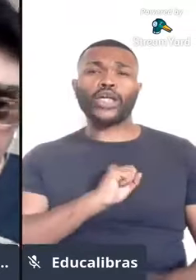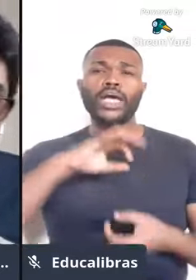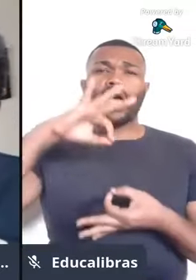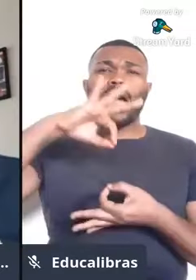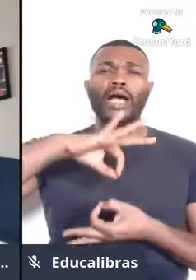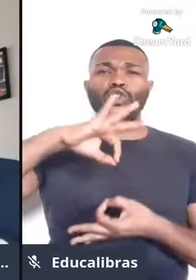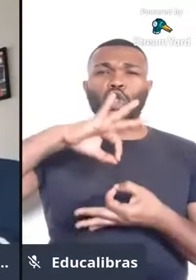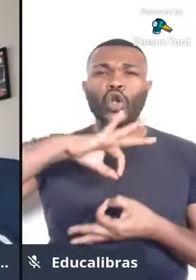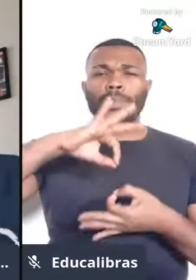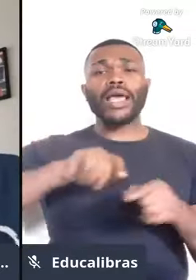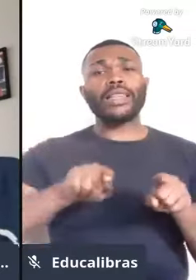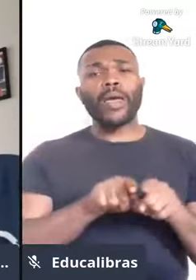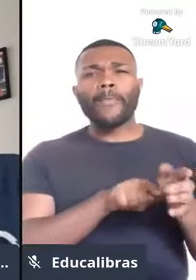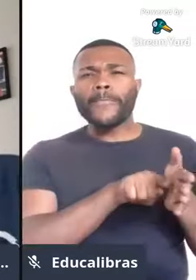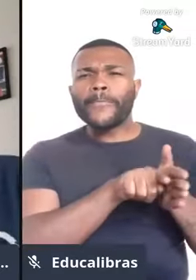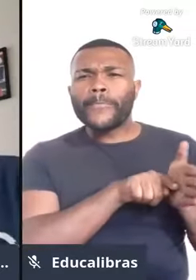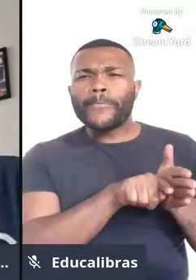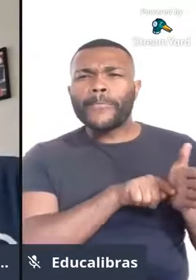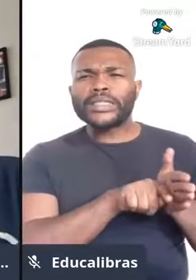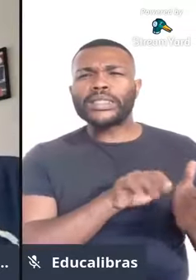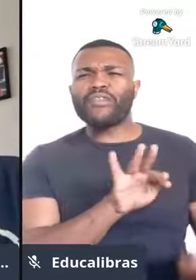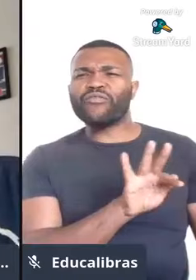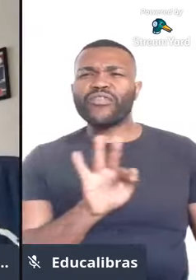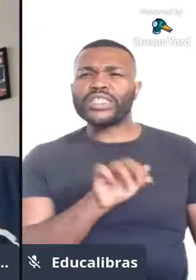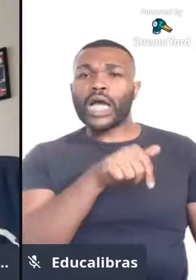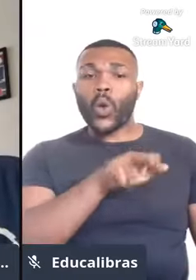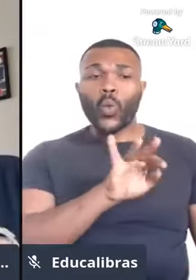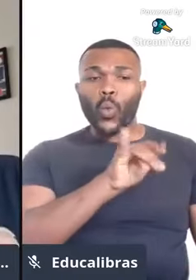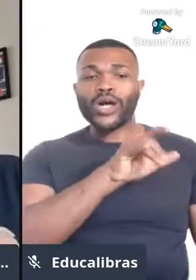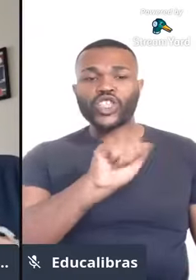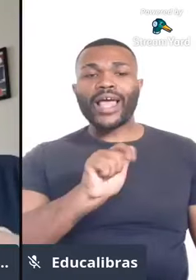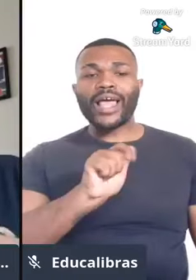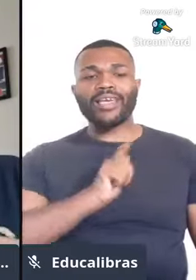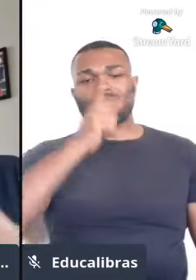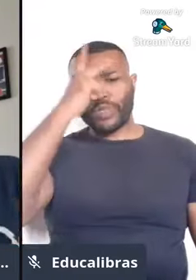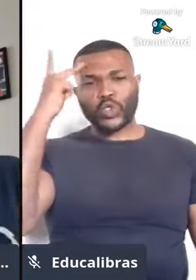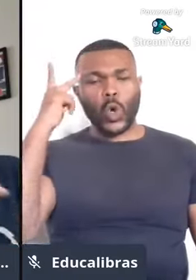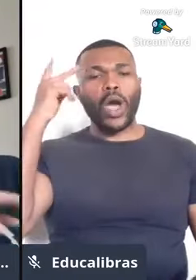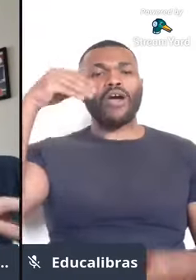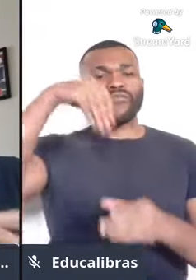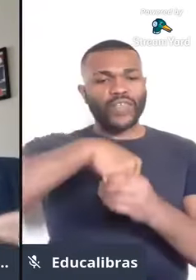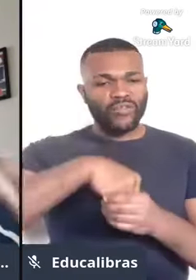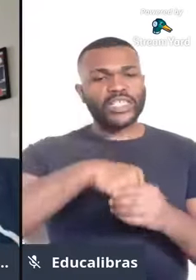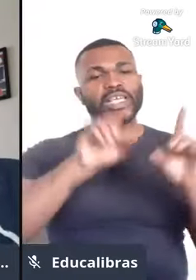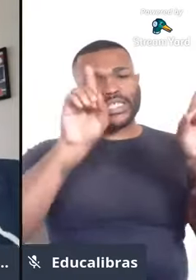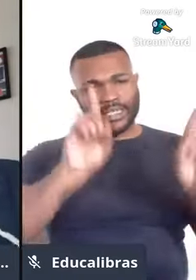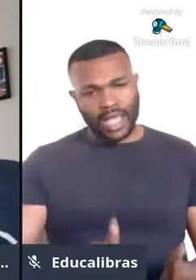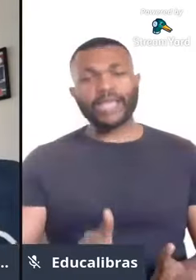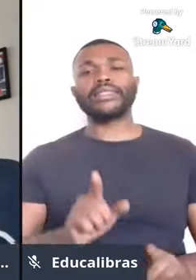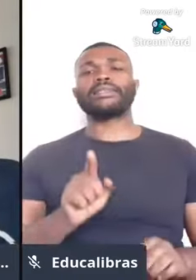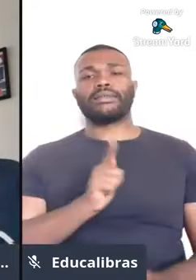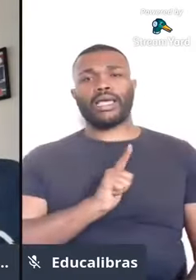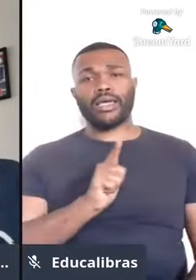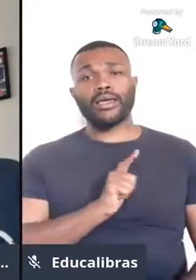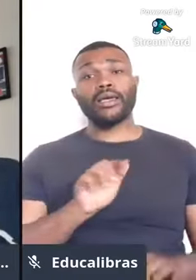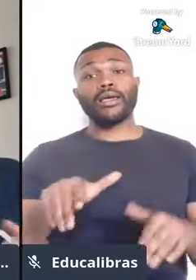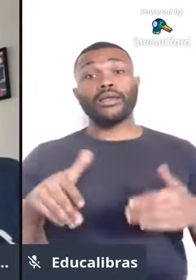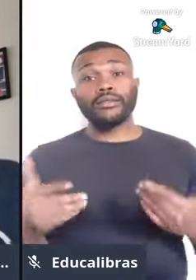física quântica, tem pessoa com deficiência. A questão é eliminar a redoma